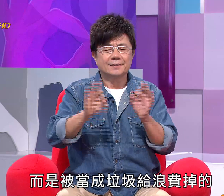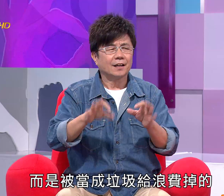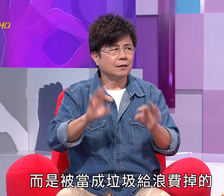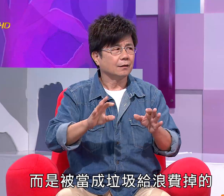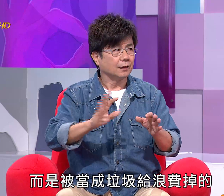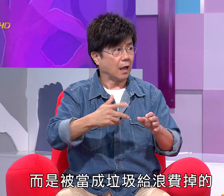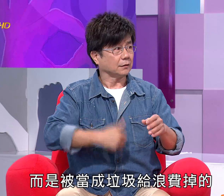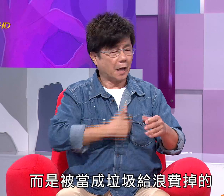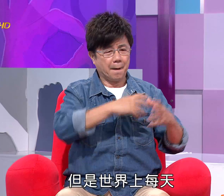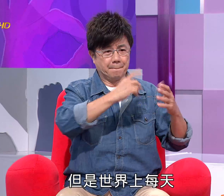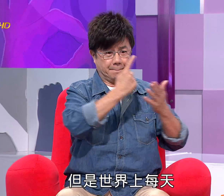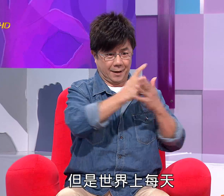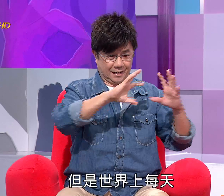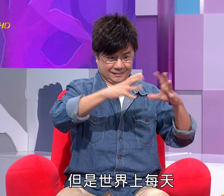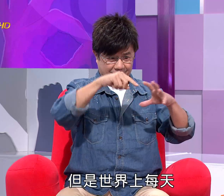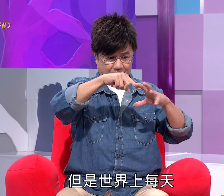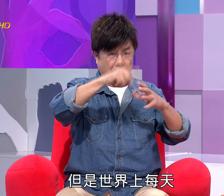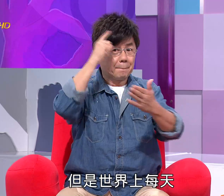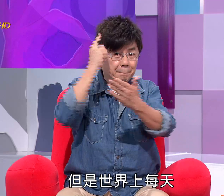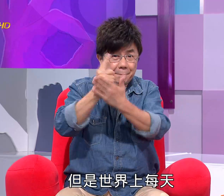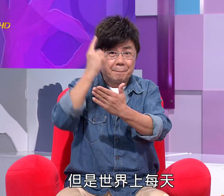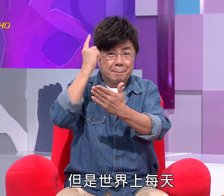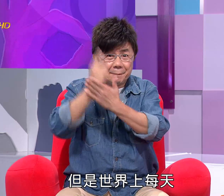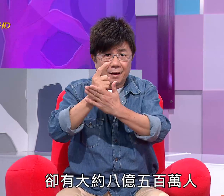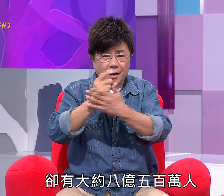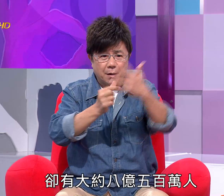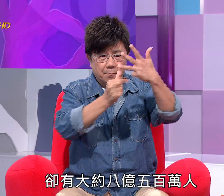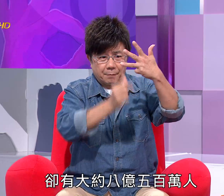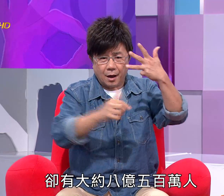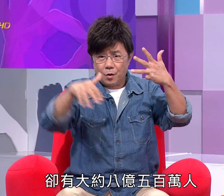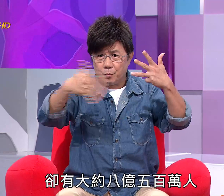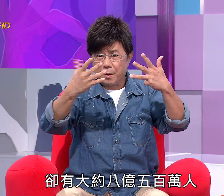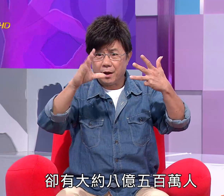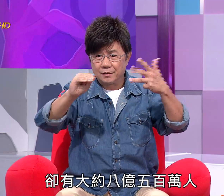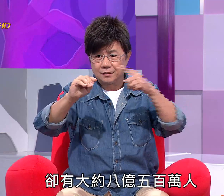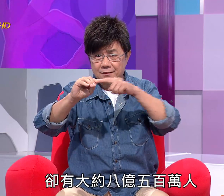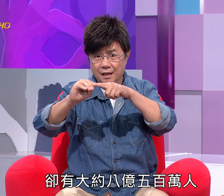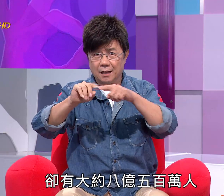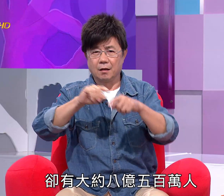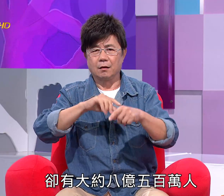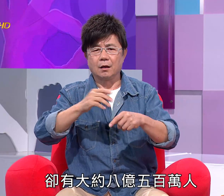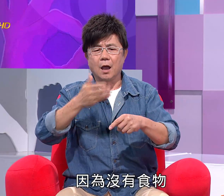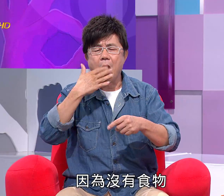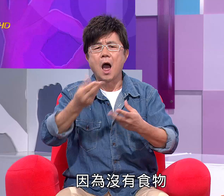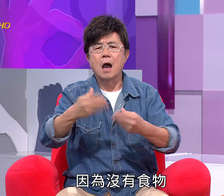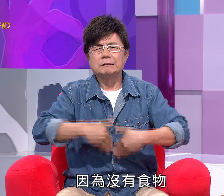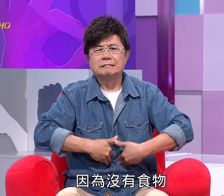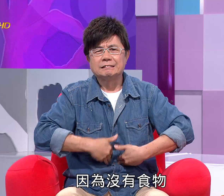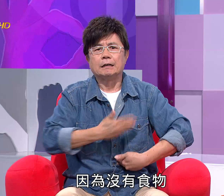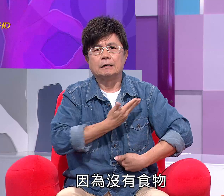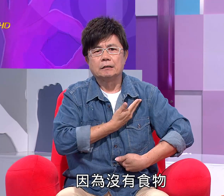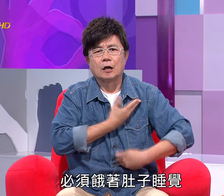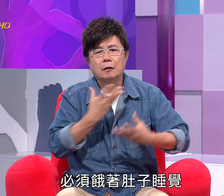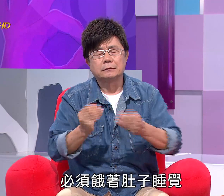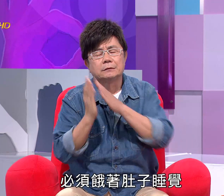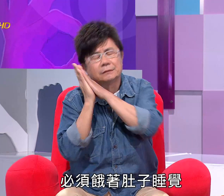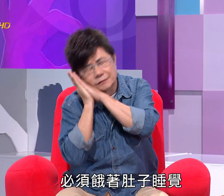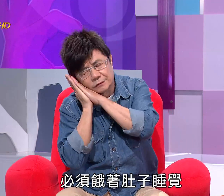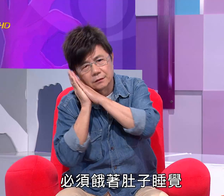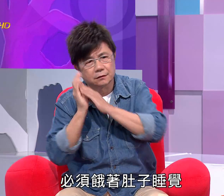的。但是呢，世界上每天呢，却有大约8亿500万人因为没有食物，必须饿着肚子